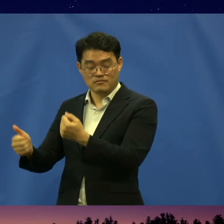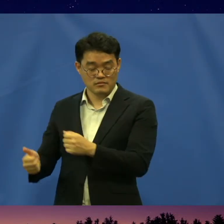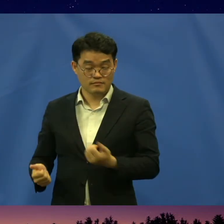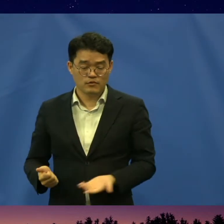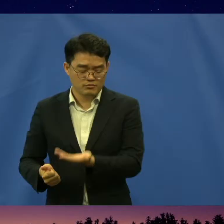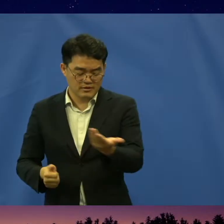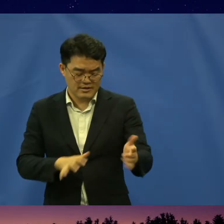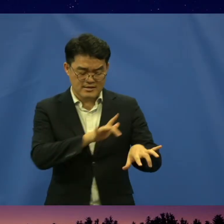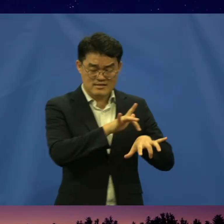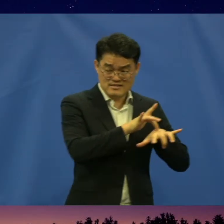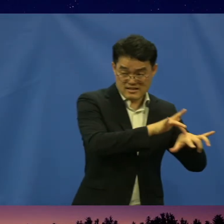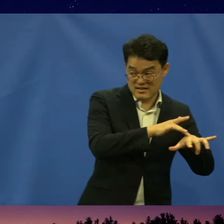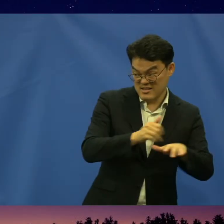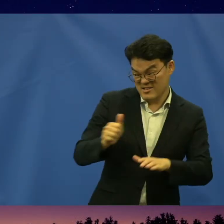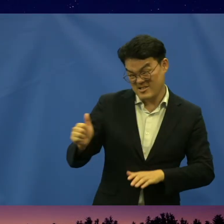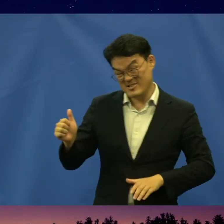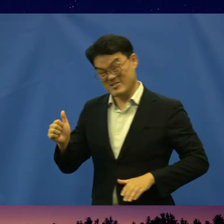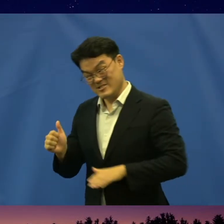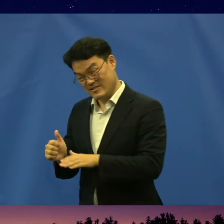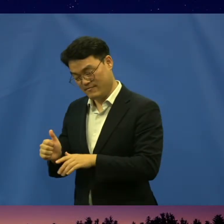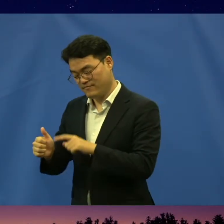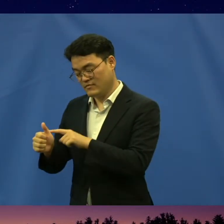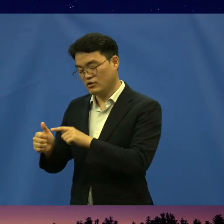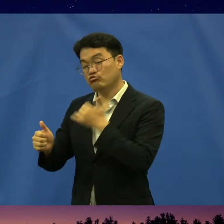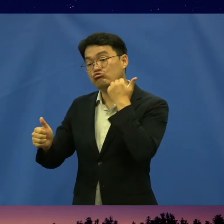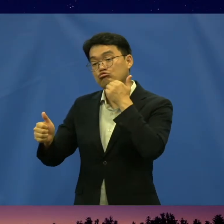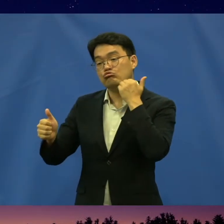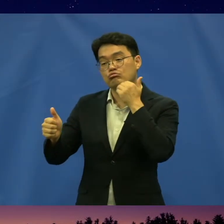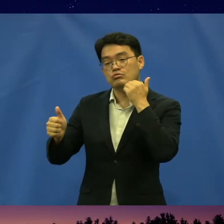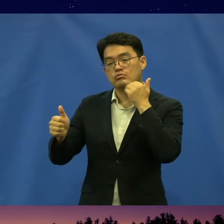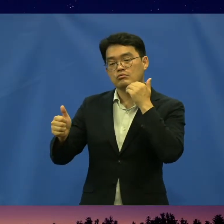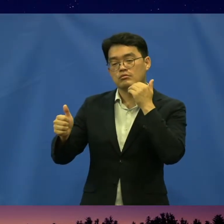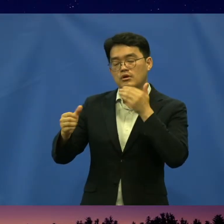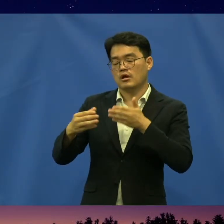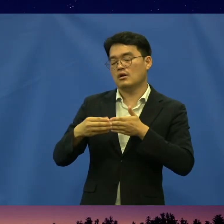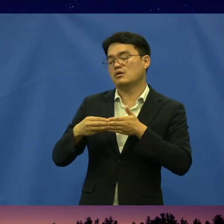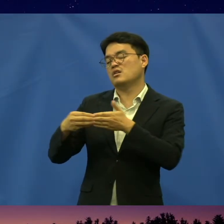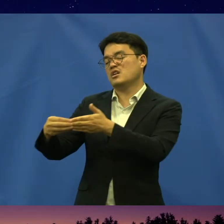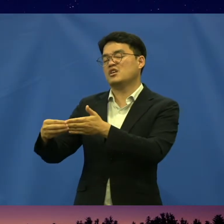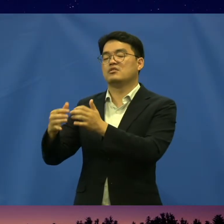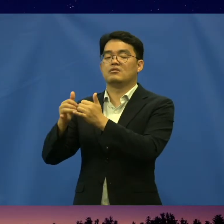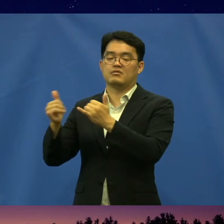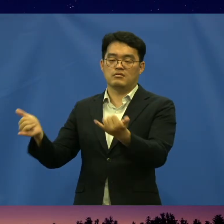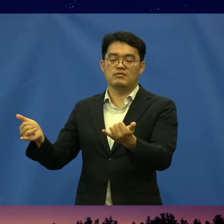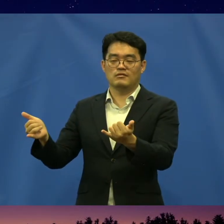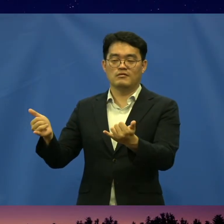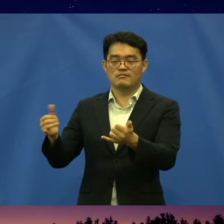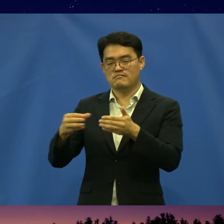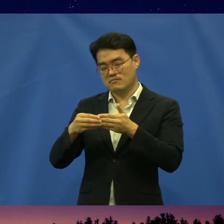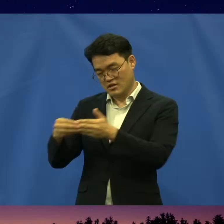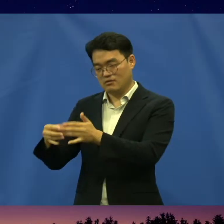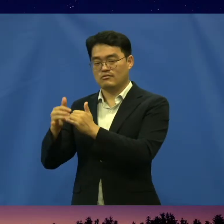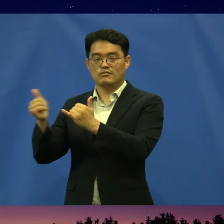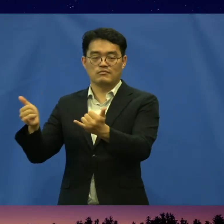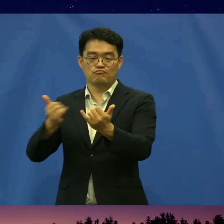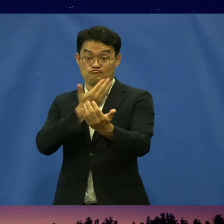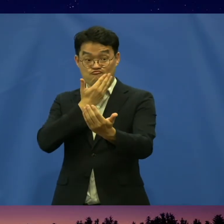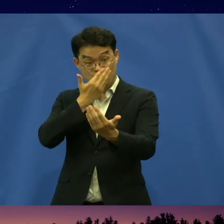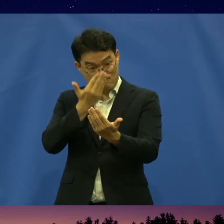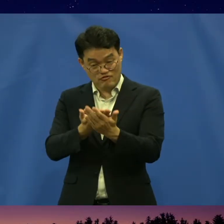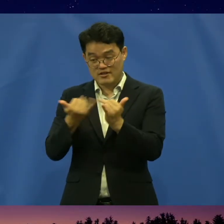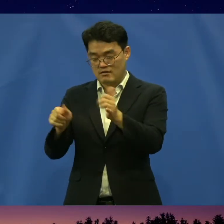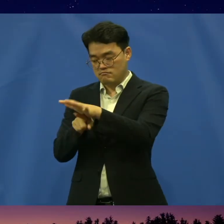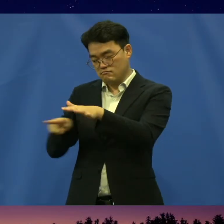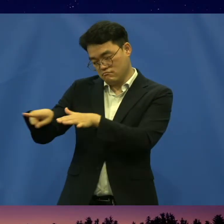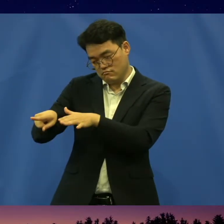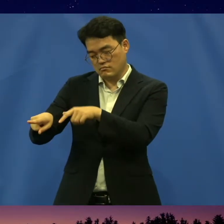그러죠. 어디를 가나 여러분, 이 리더를 무너뜨리면 모든 게 다 무너집니다.